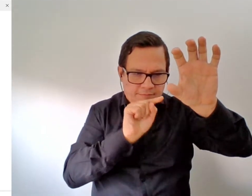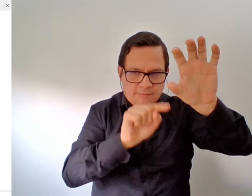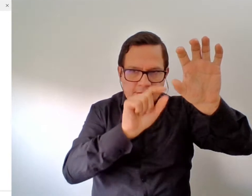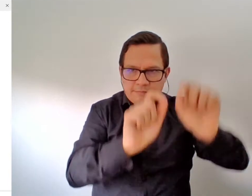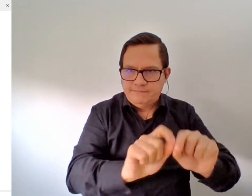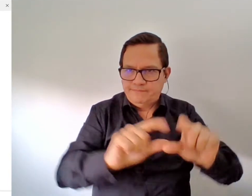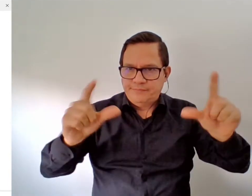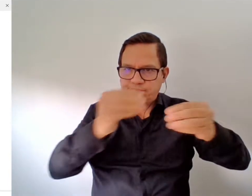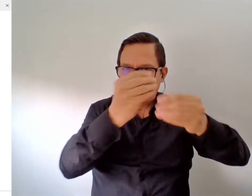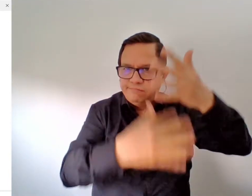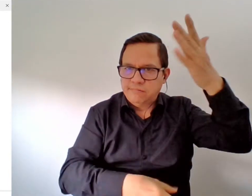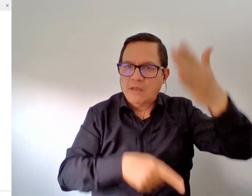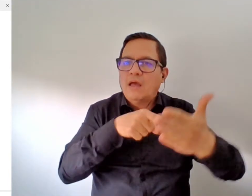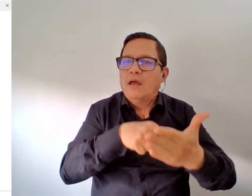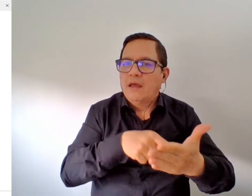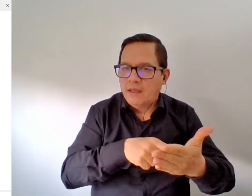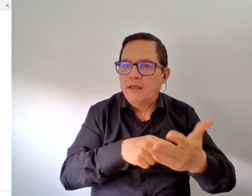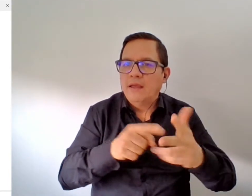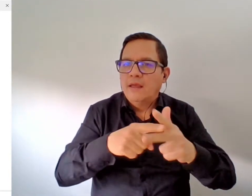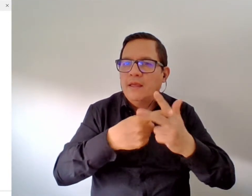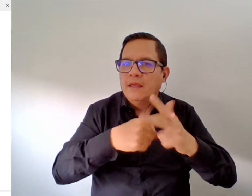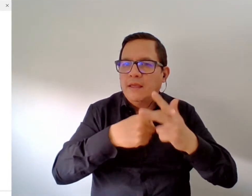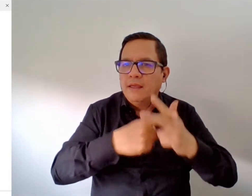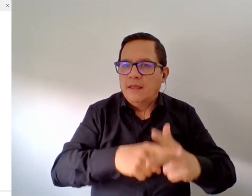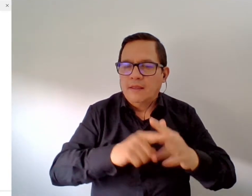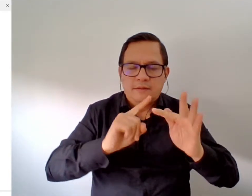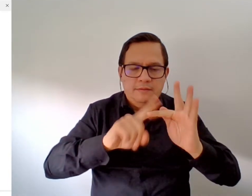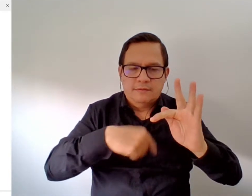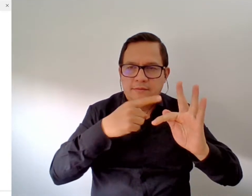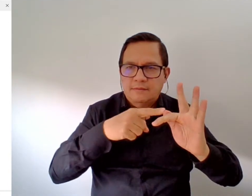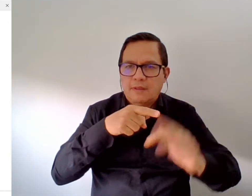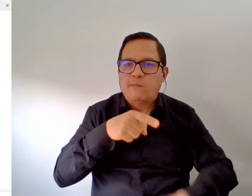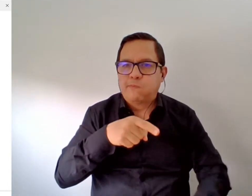que encuentra en el campus virtual.